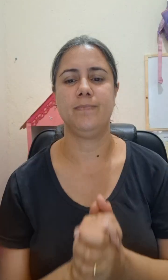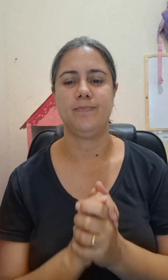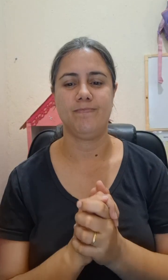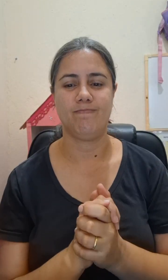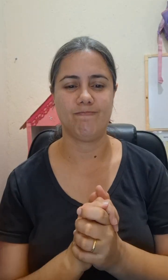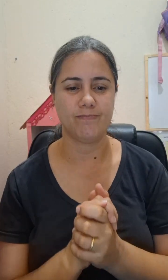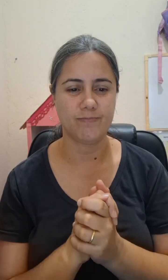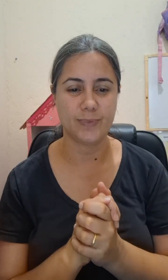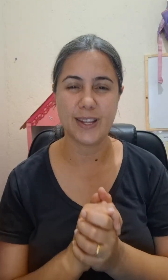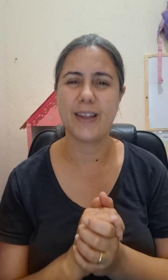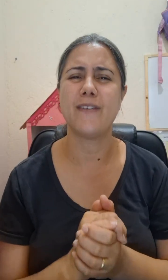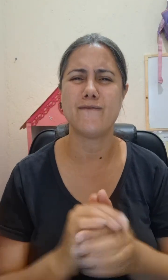formando